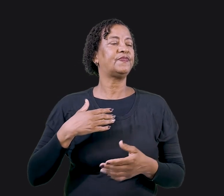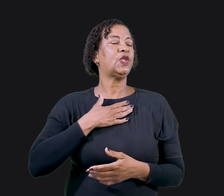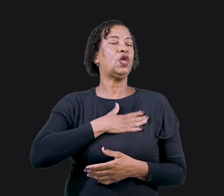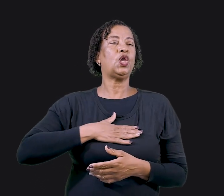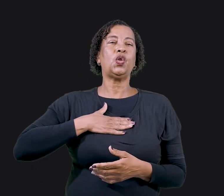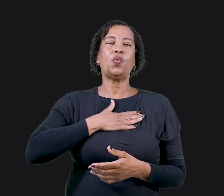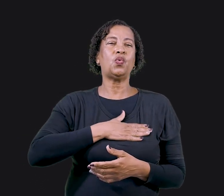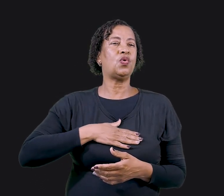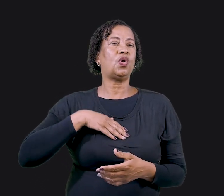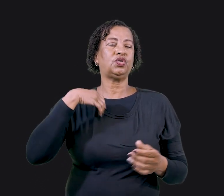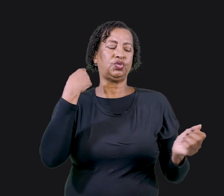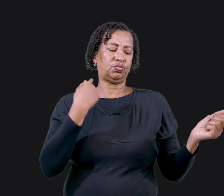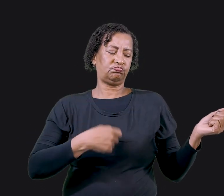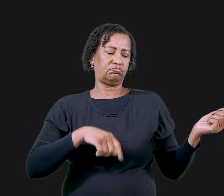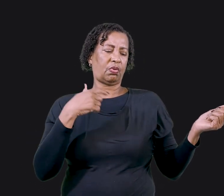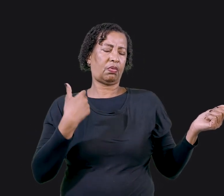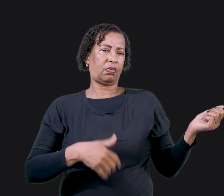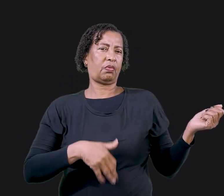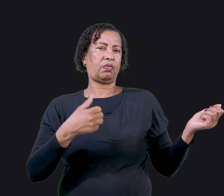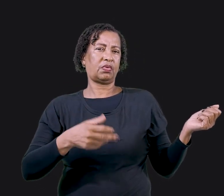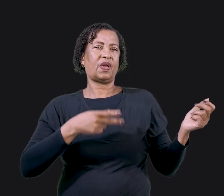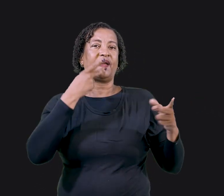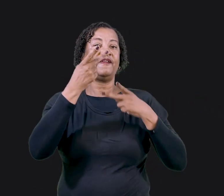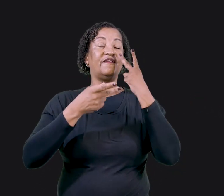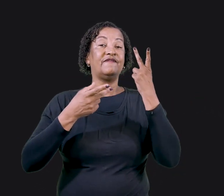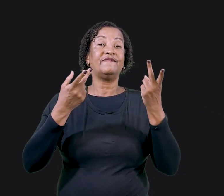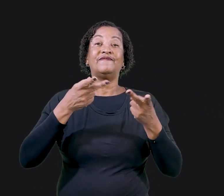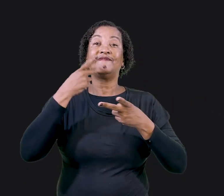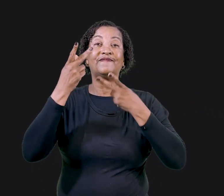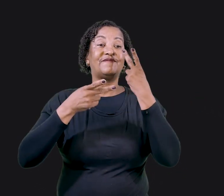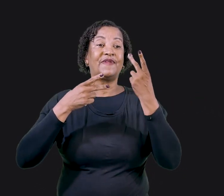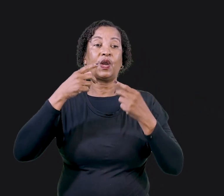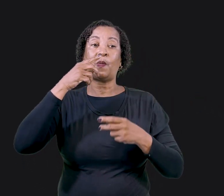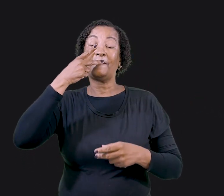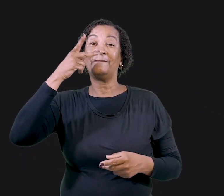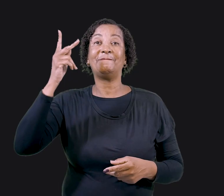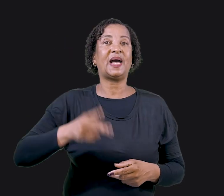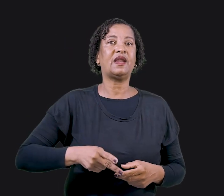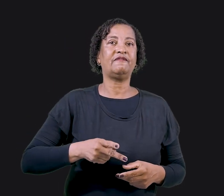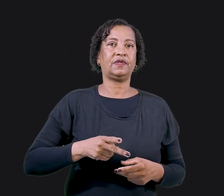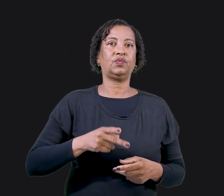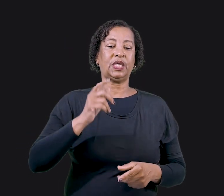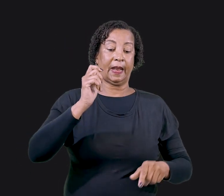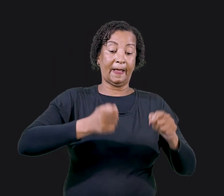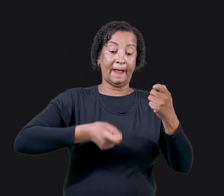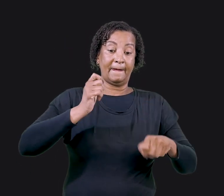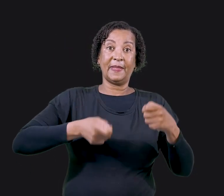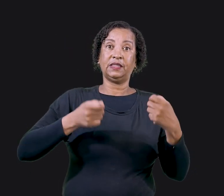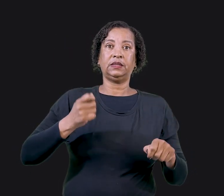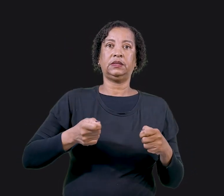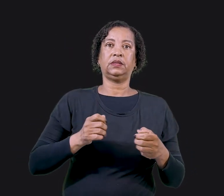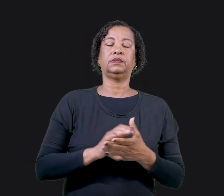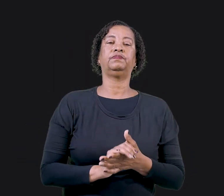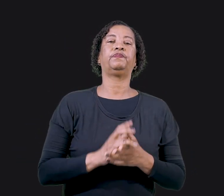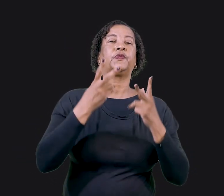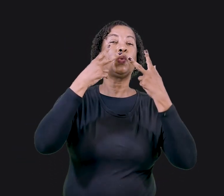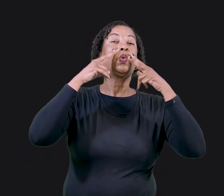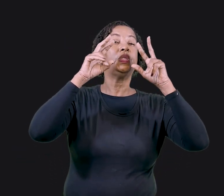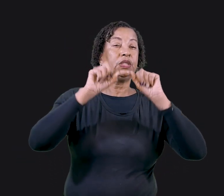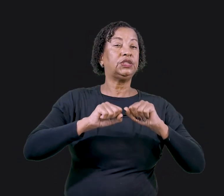"Eu gosto de tocar essa..." falou um palavrão de bateria. O testemunho não podia ter sido